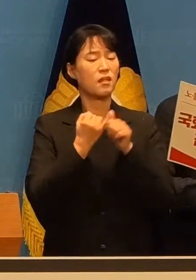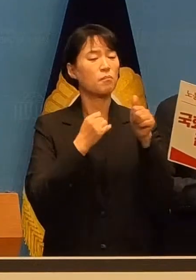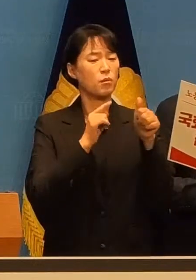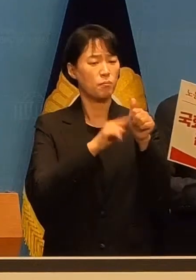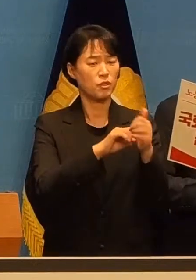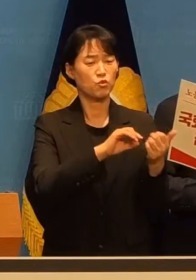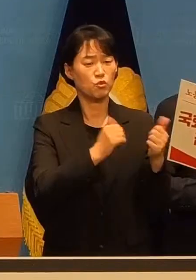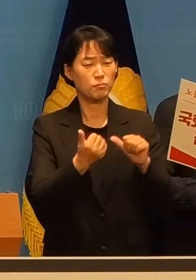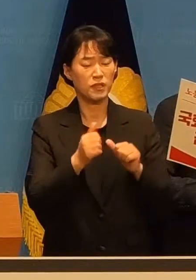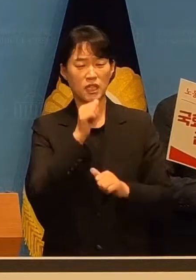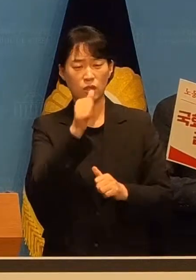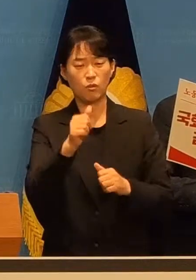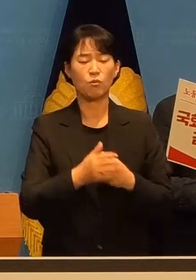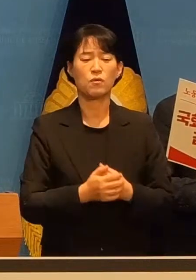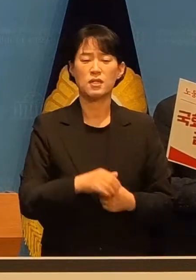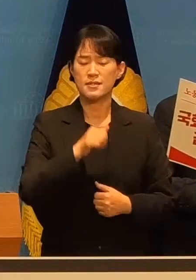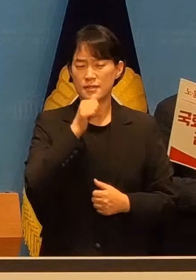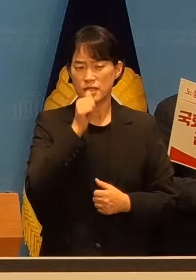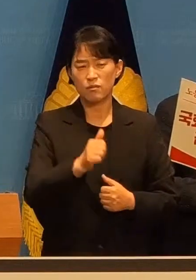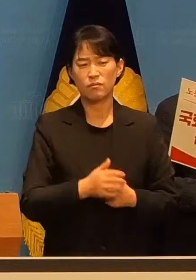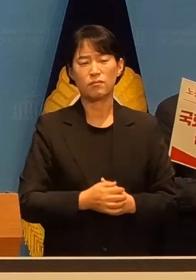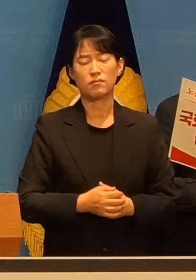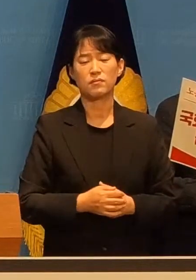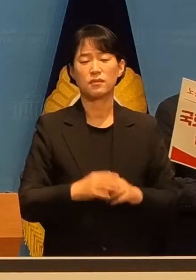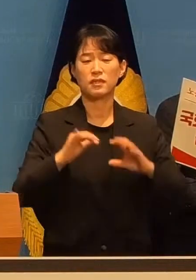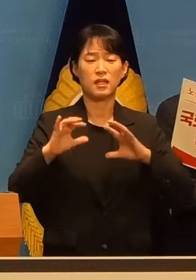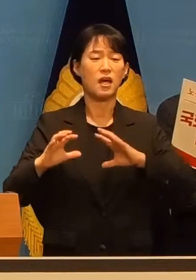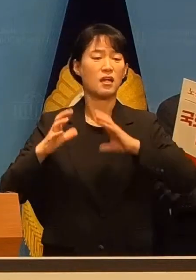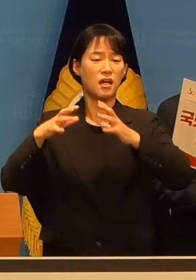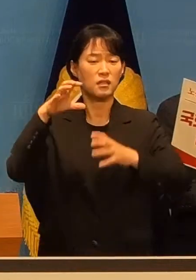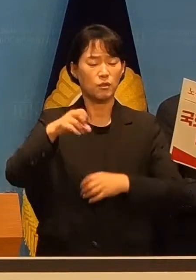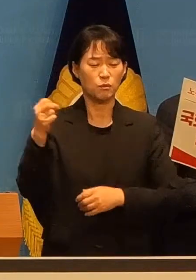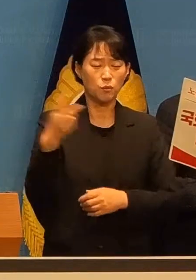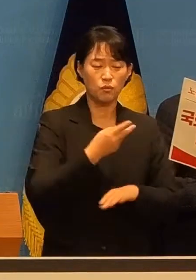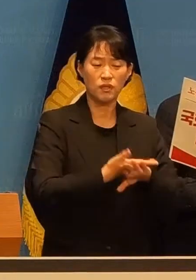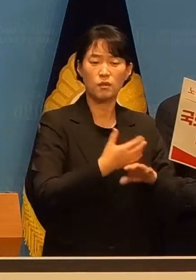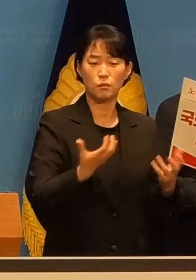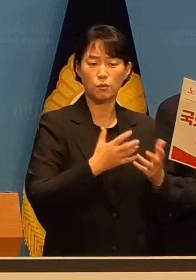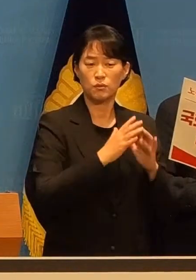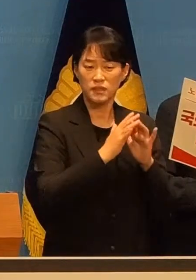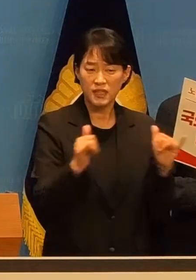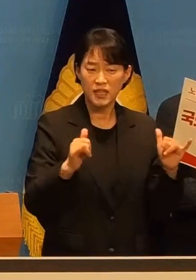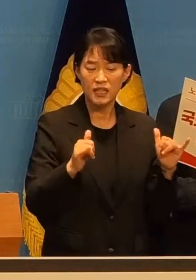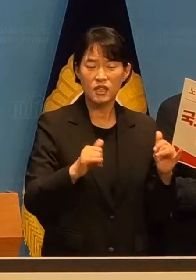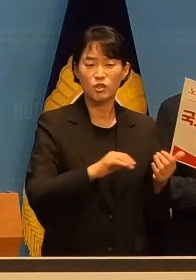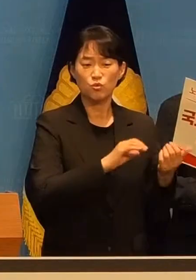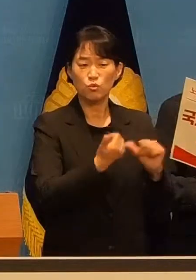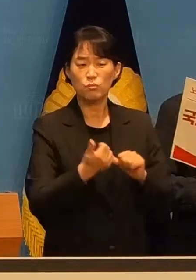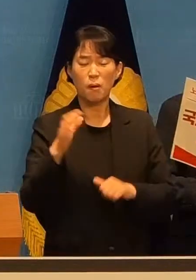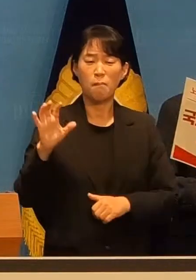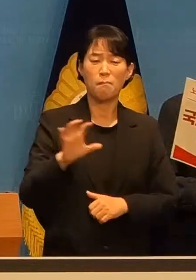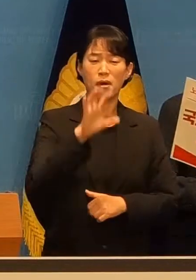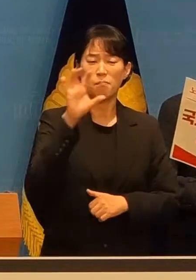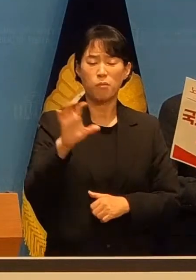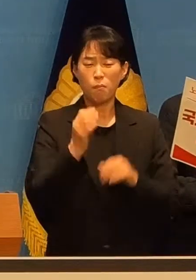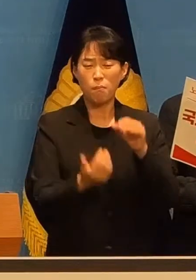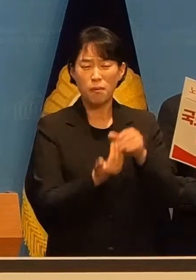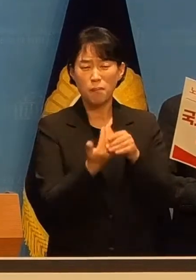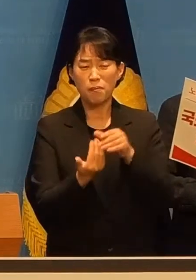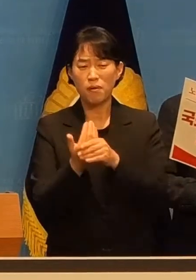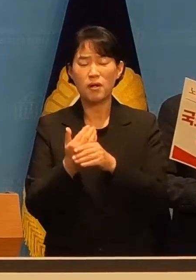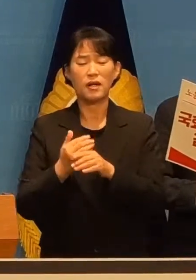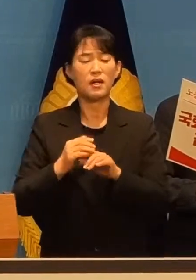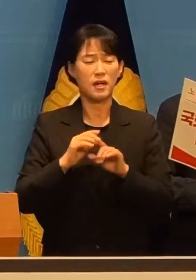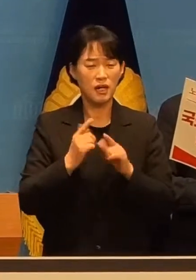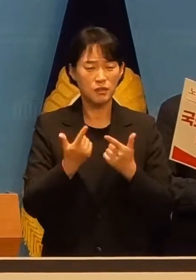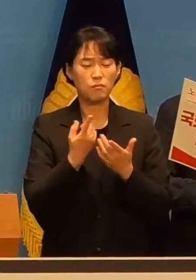죽음이 절대로 이 나라에서 또 다른 노동자의 죽음으로 반복되지 않도록 진실이 나올